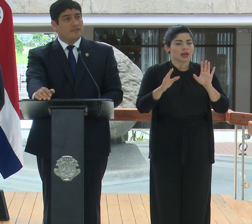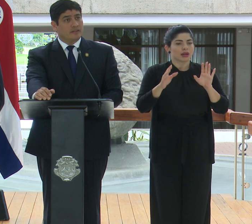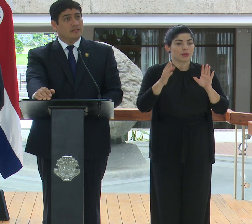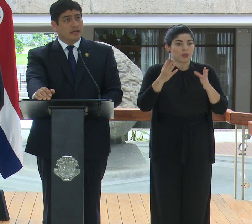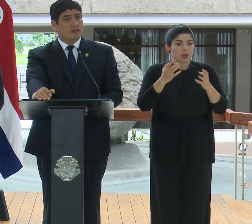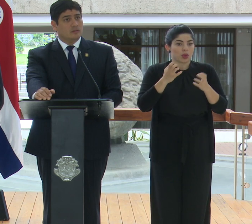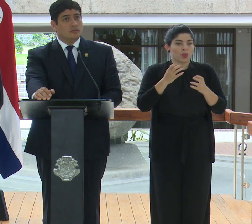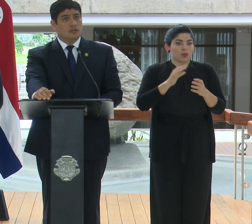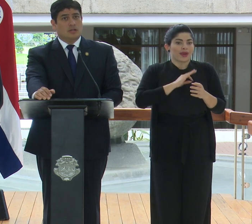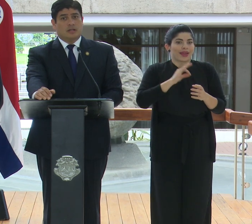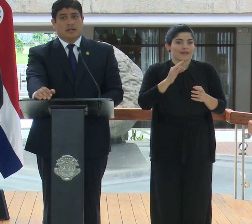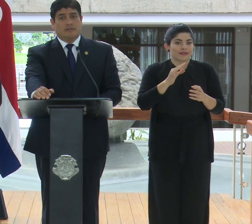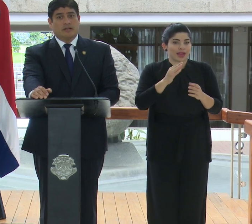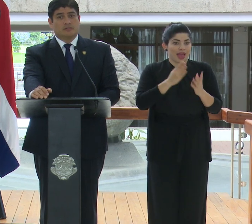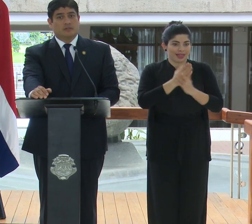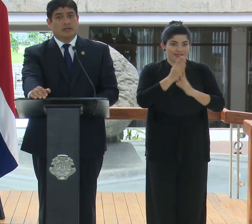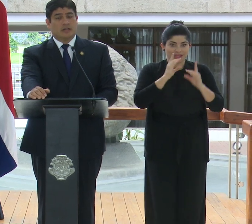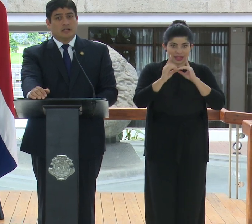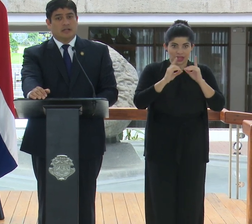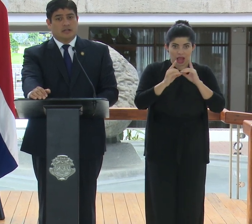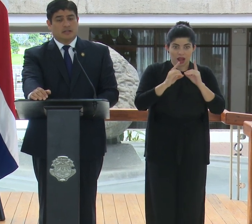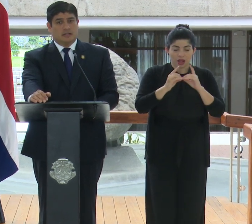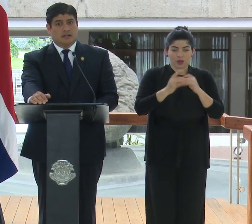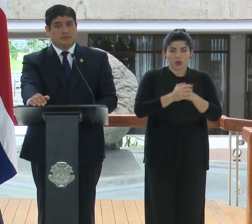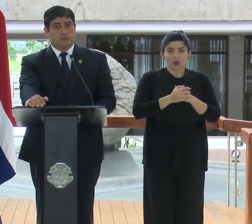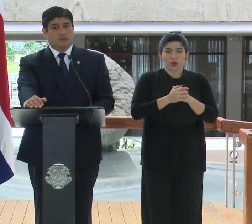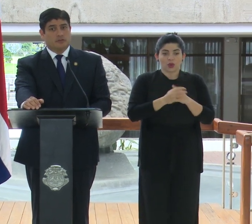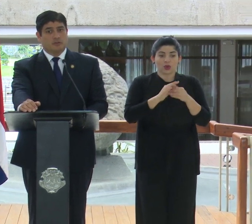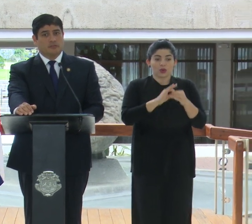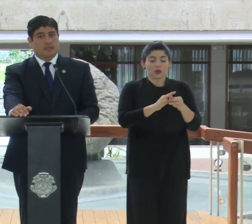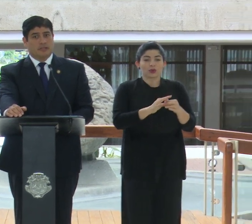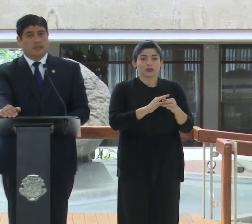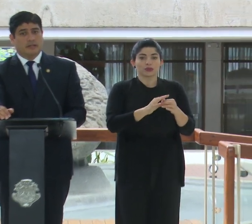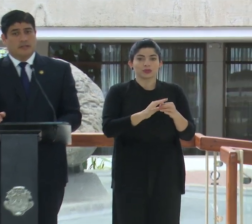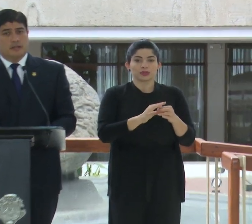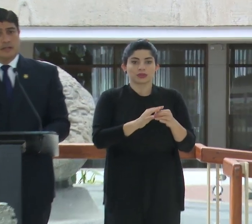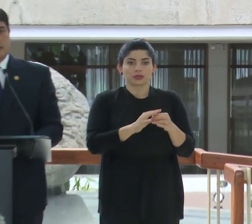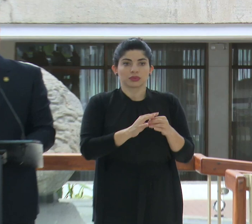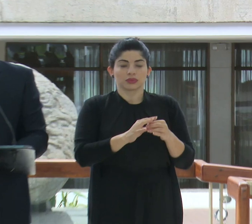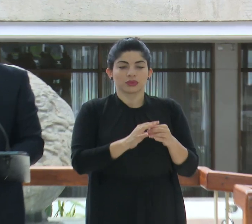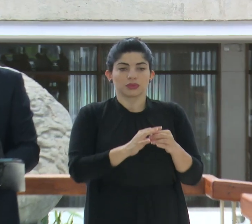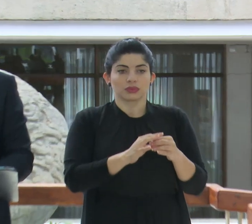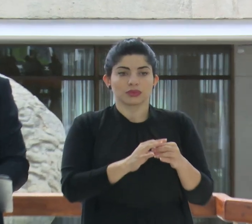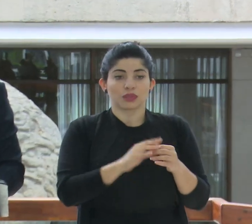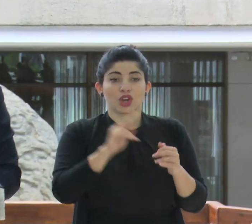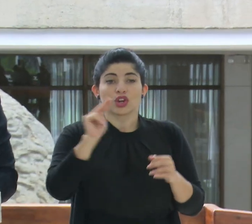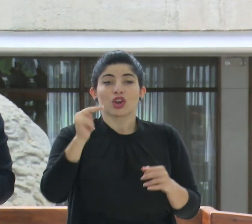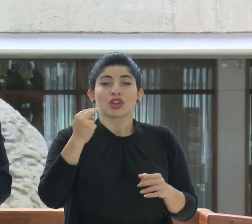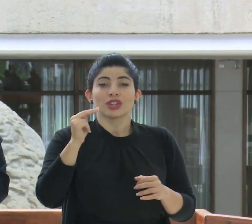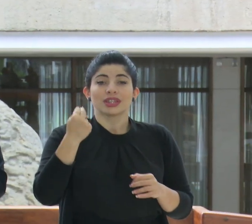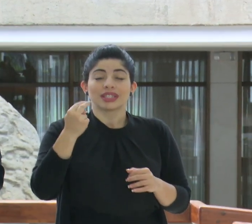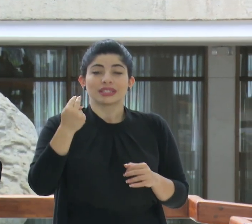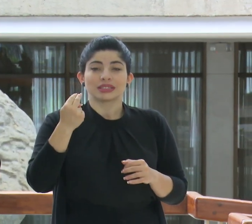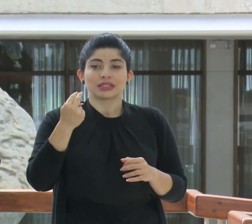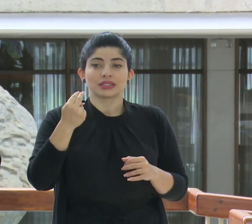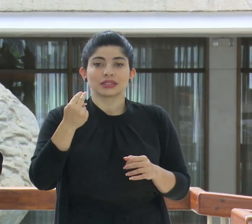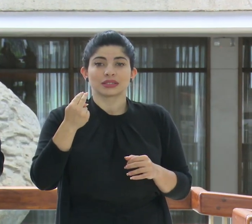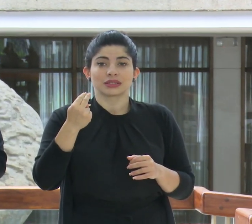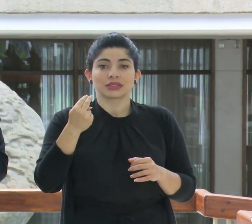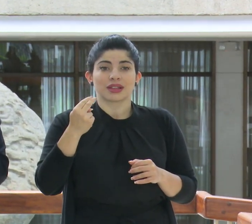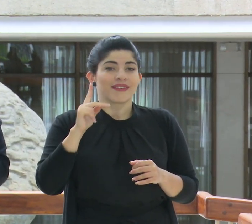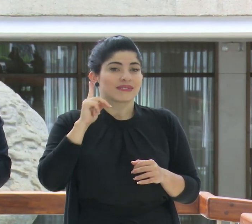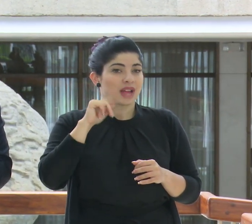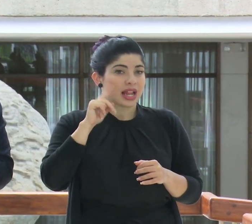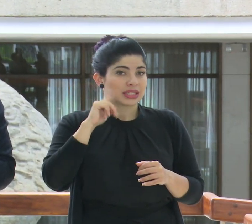de la buena fe del diálogo en relación a la reproducción de noticias en